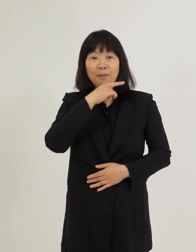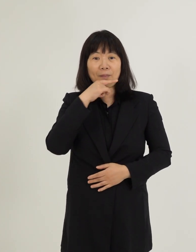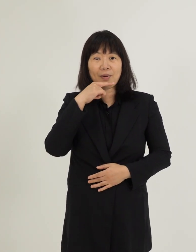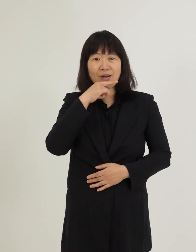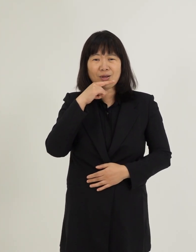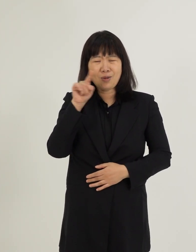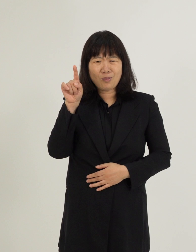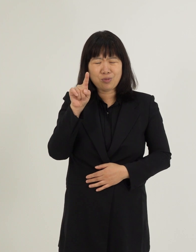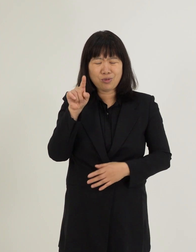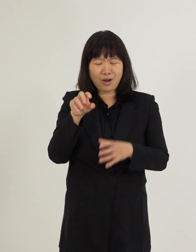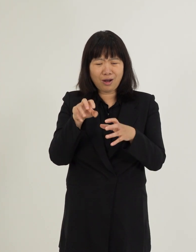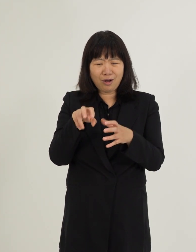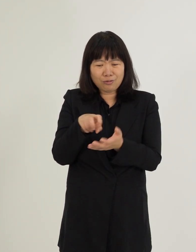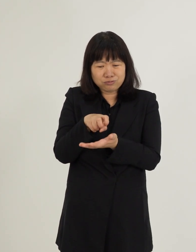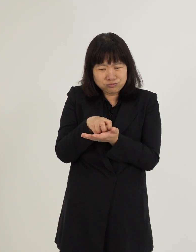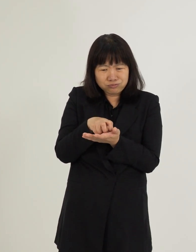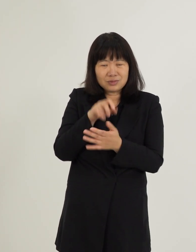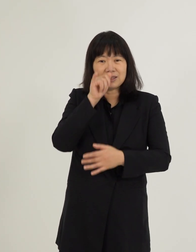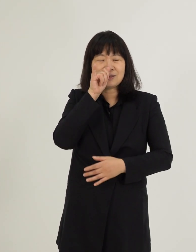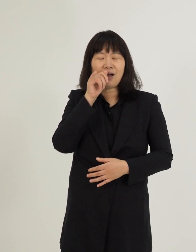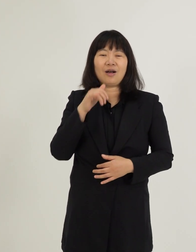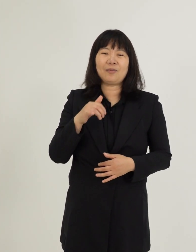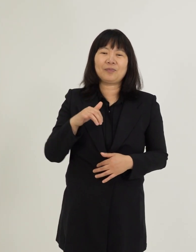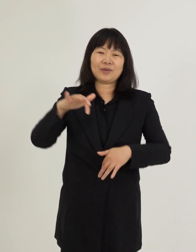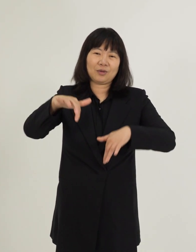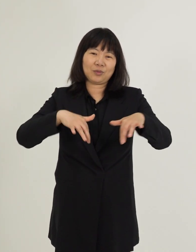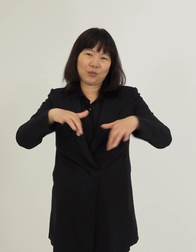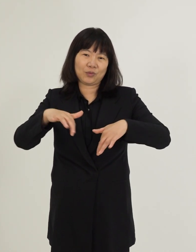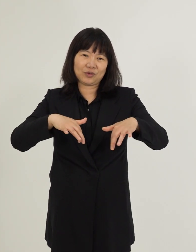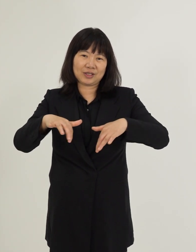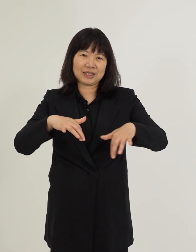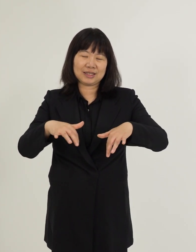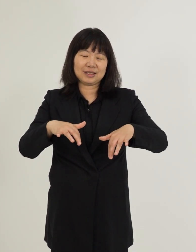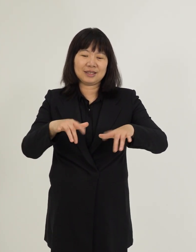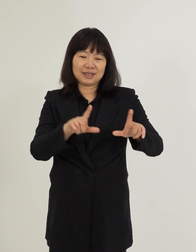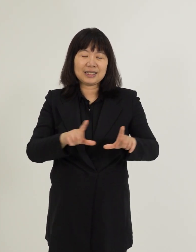뭐가 웅크리고 이렇게 있죠. 이게 노숙자들의 텐트입니다.